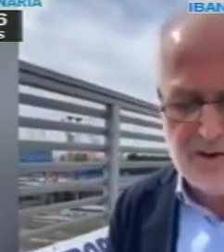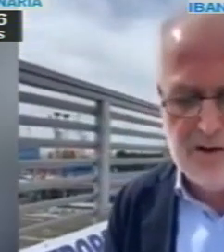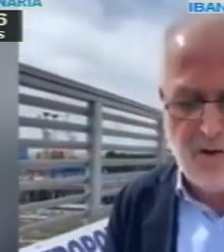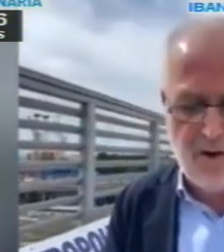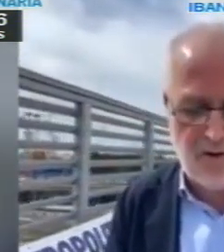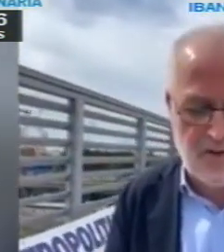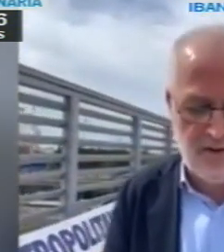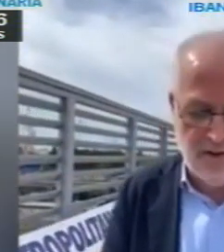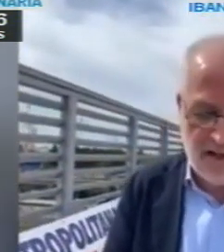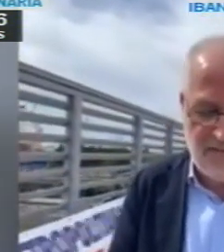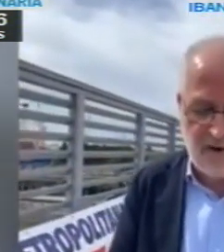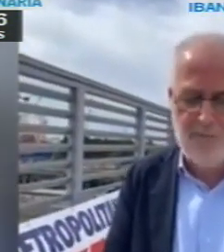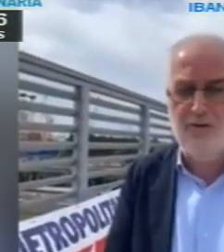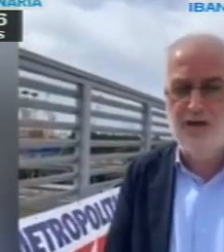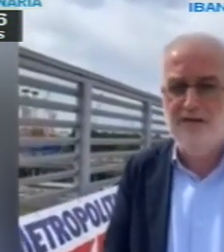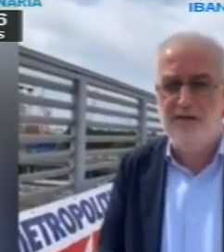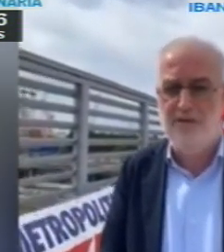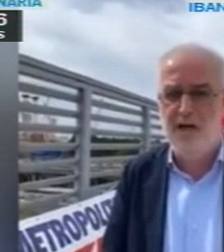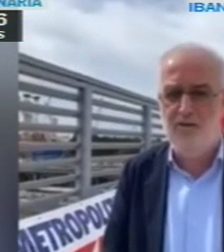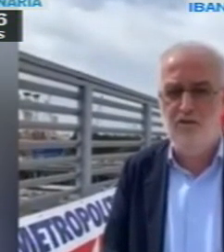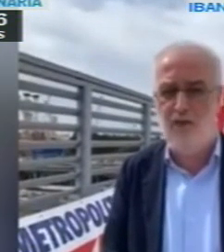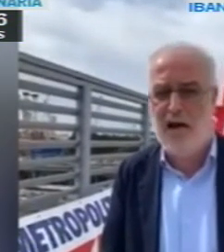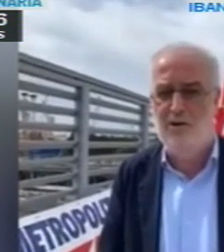in ogni luogo